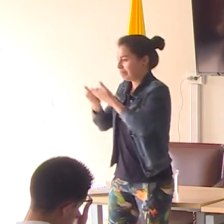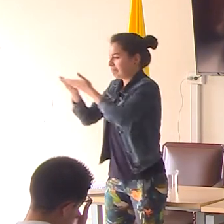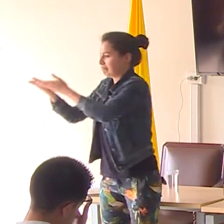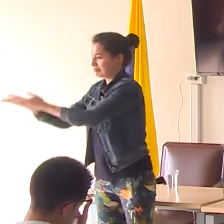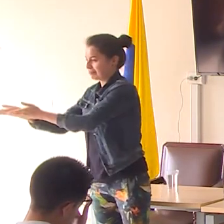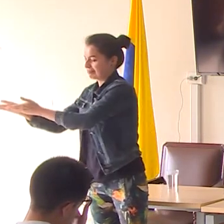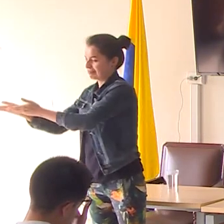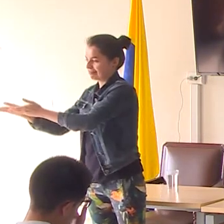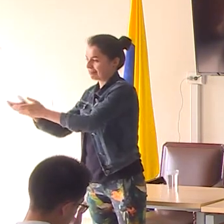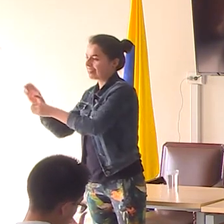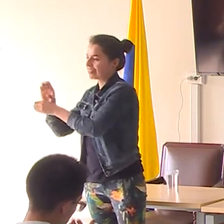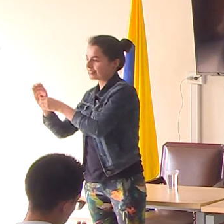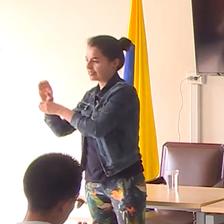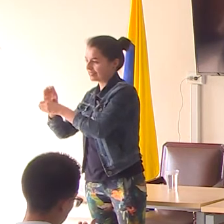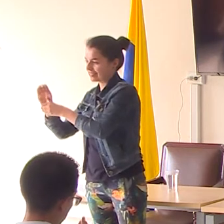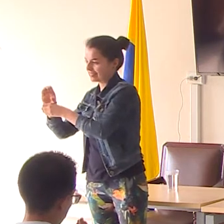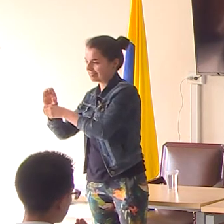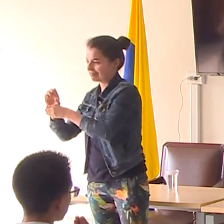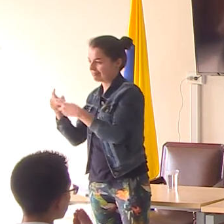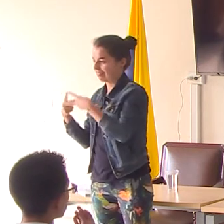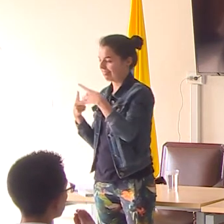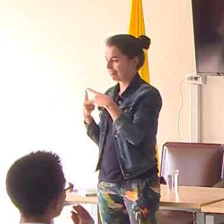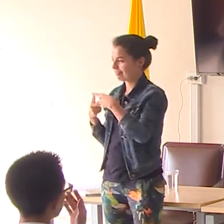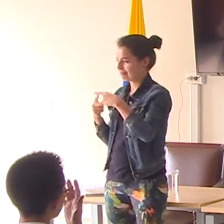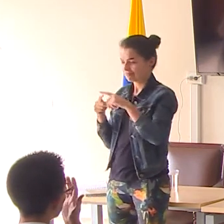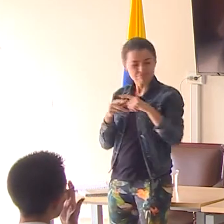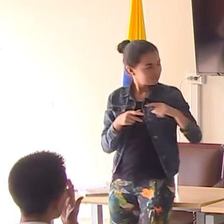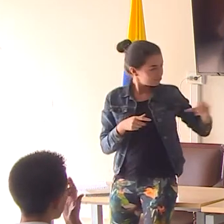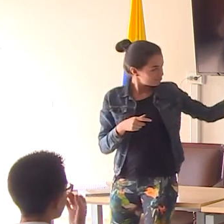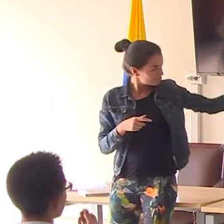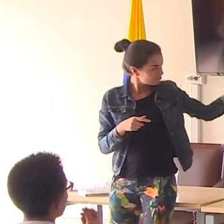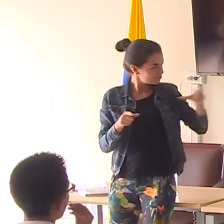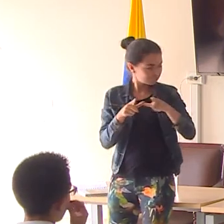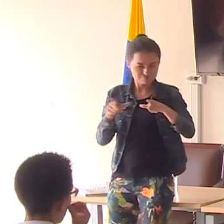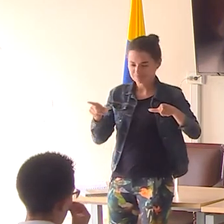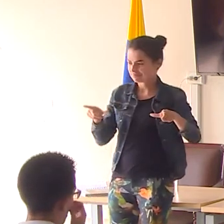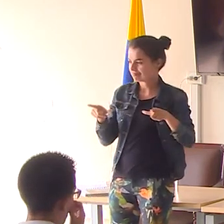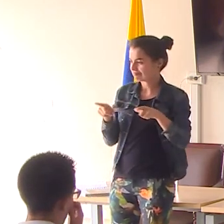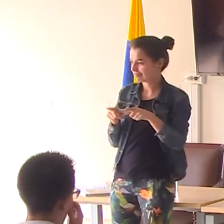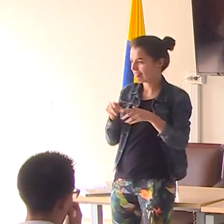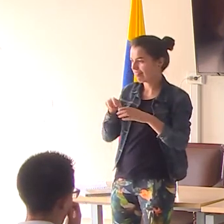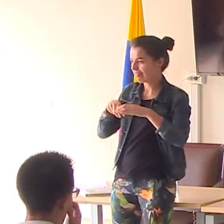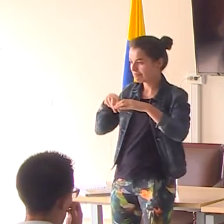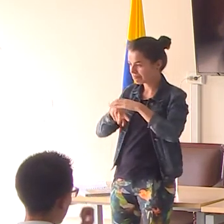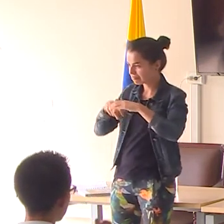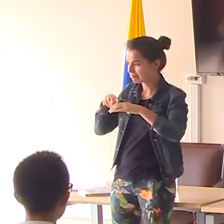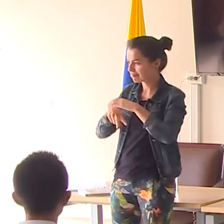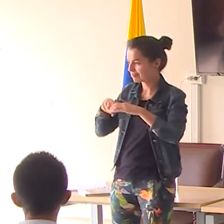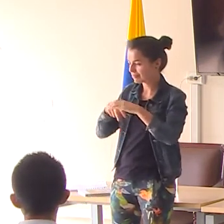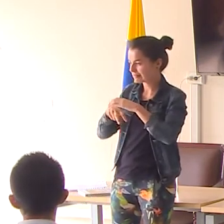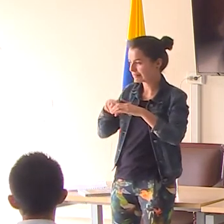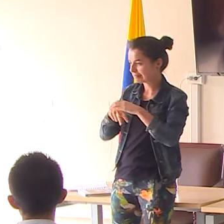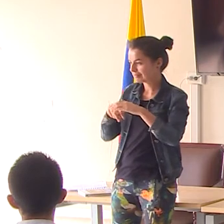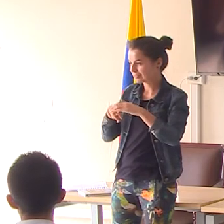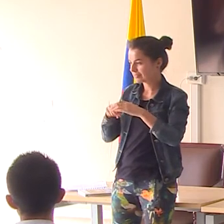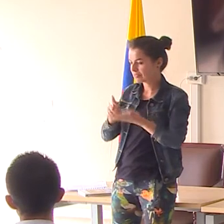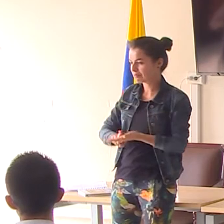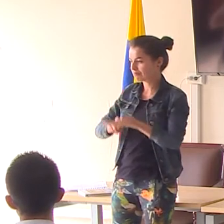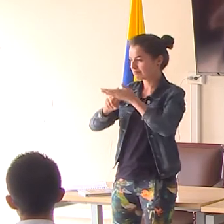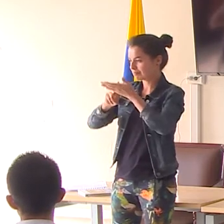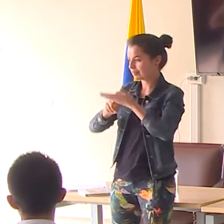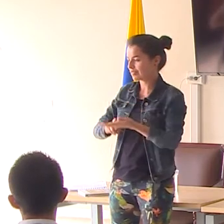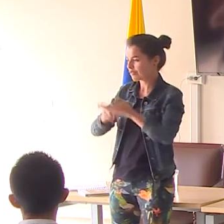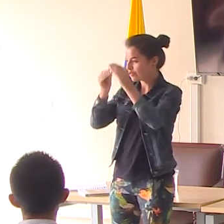devolver esos suelos a la ciudad en condiciones óptimas es complicado pero digamos que estos son los suelos de recuperación